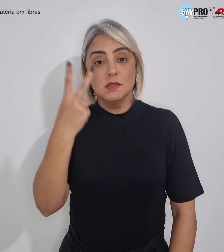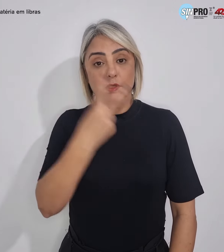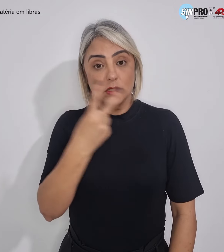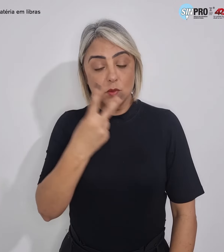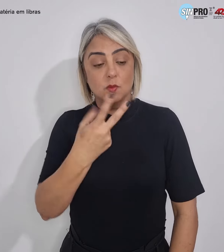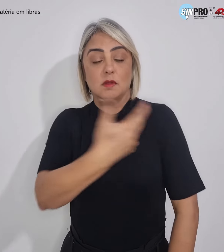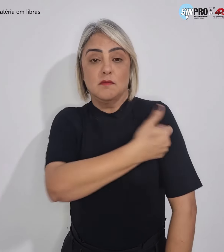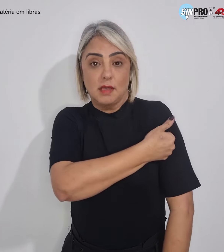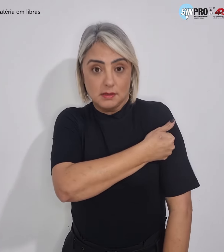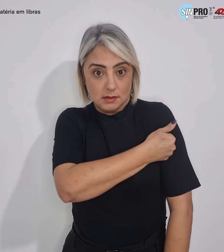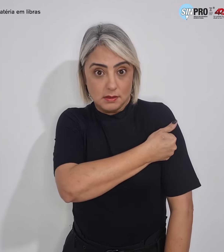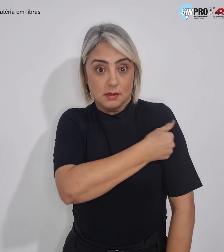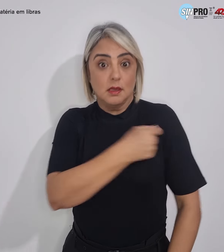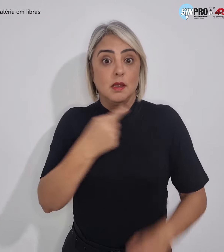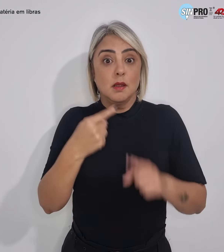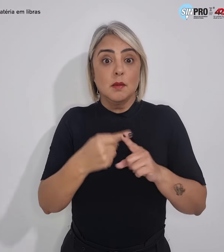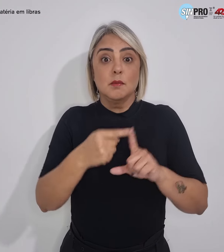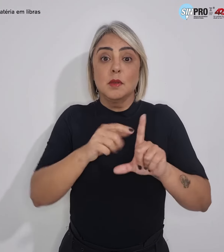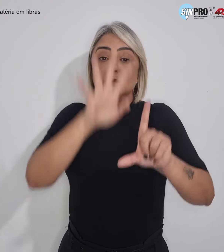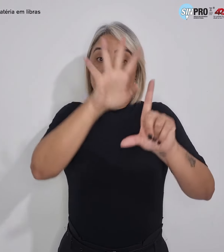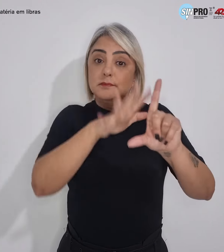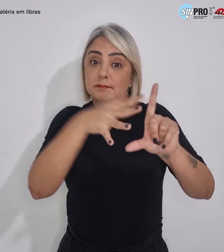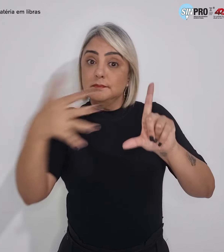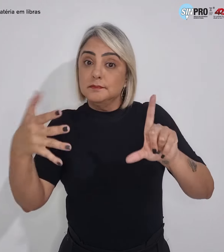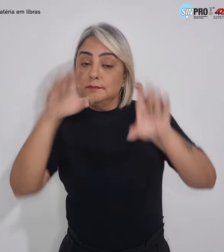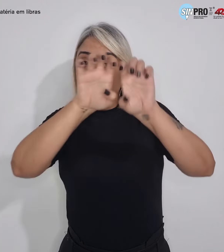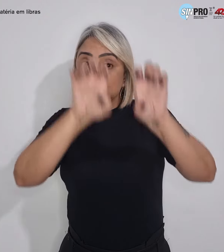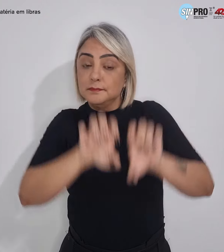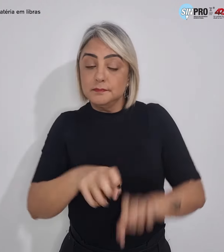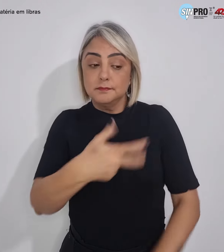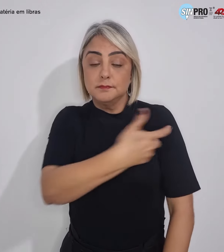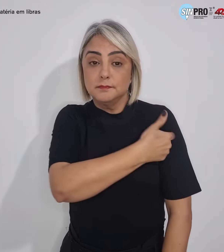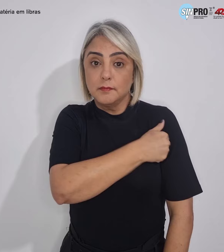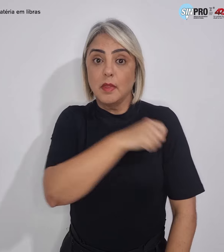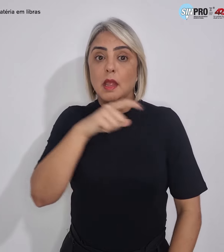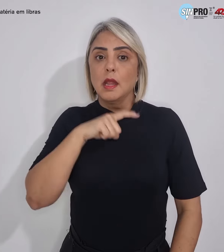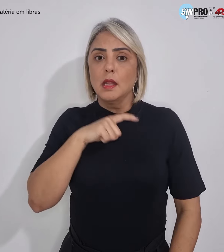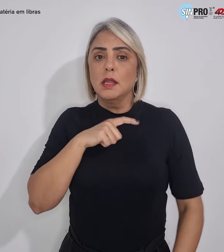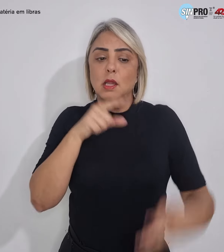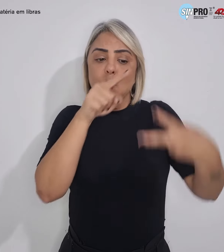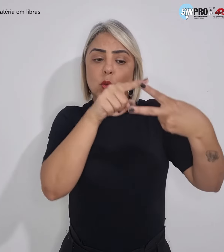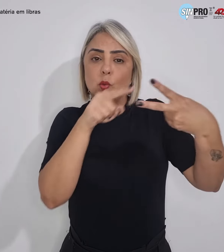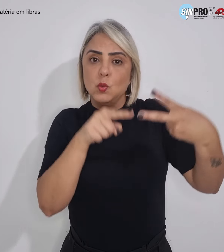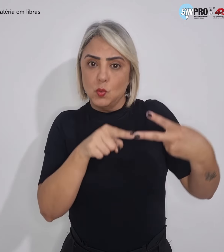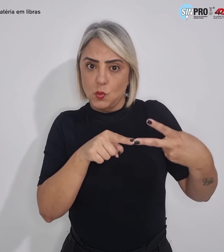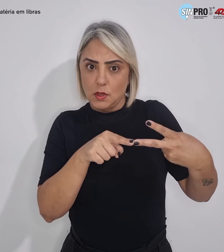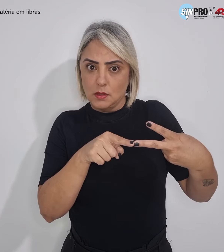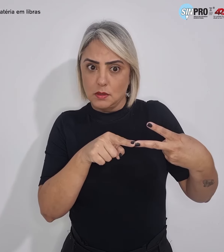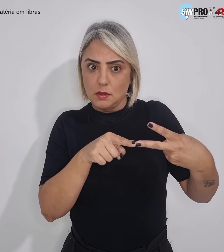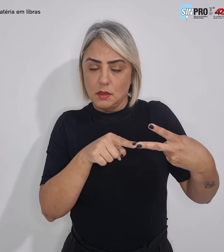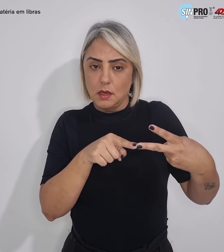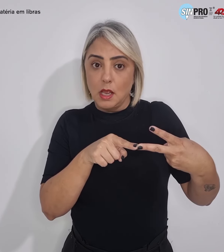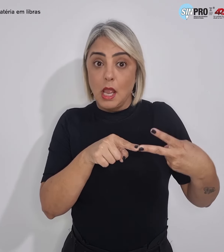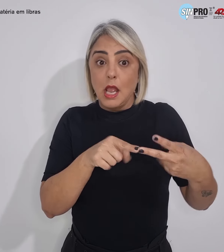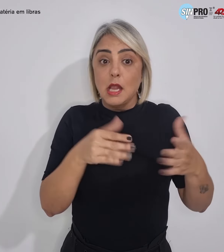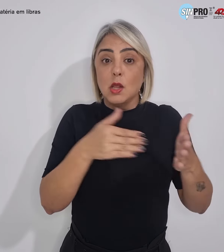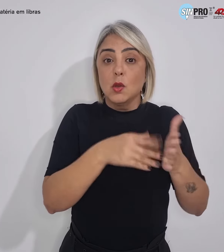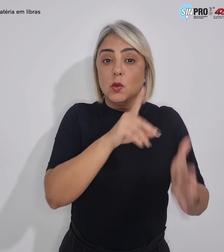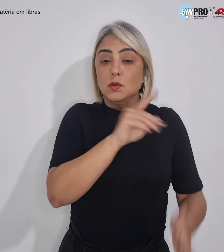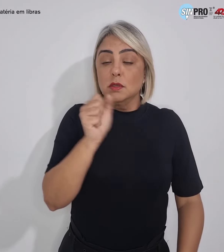dose. Pois o esquema vacinal desse imunizante contempla duas doses. Desde o dia 16 de novembro